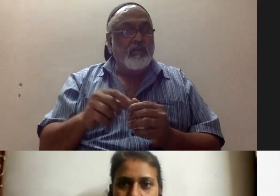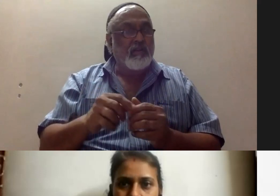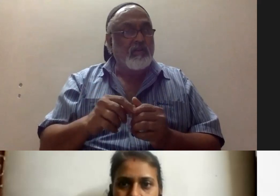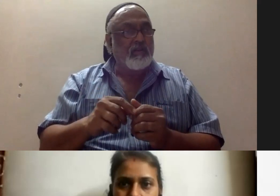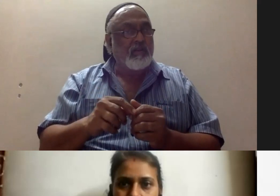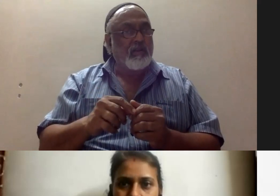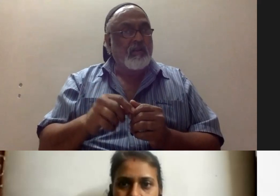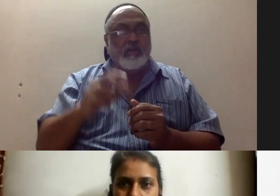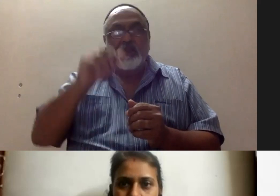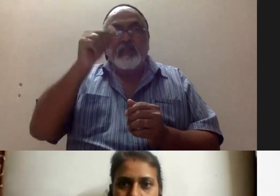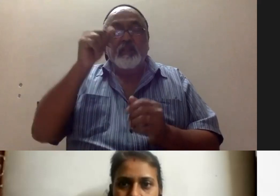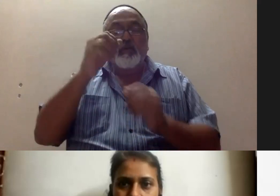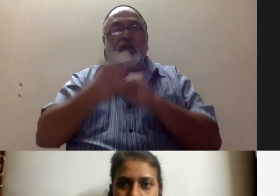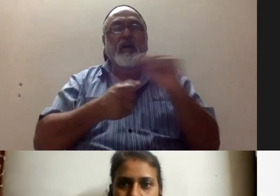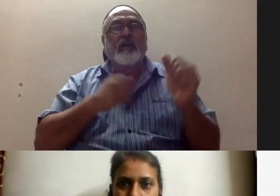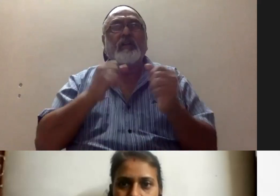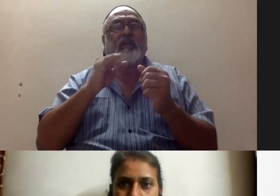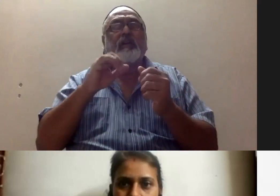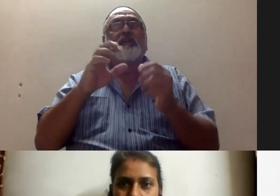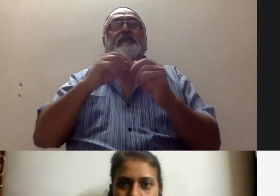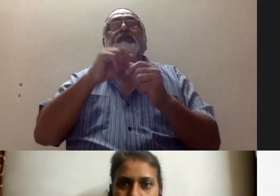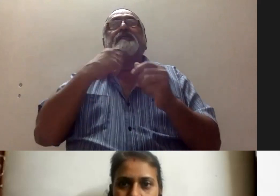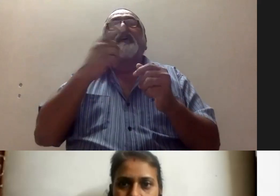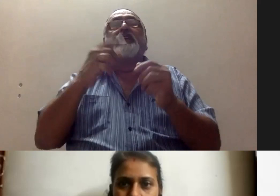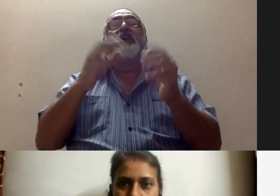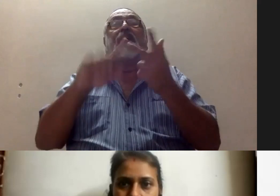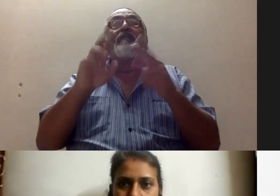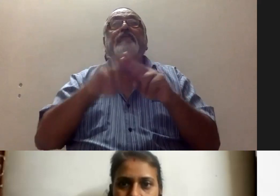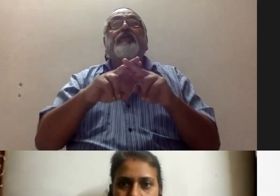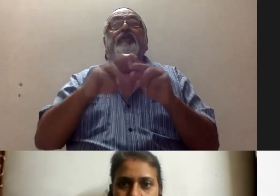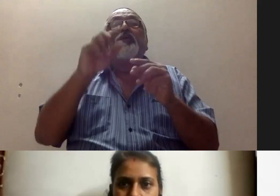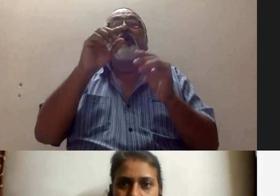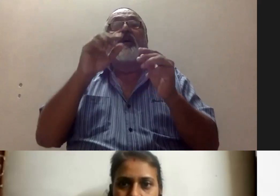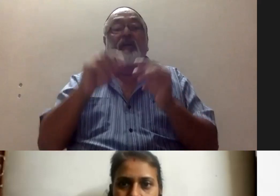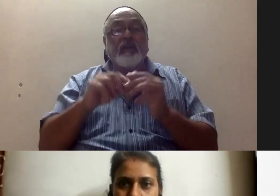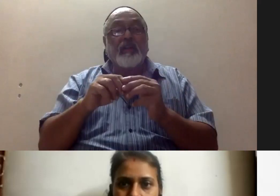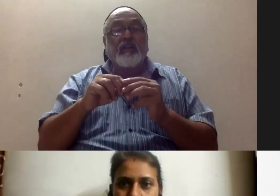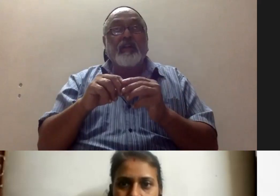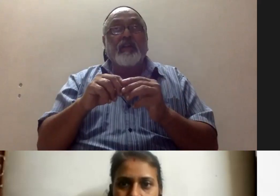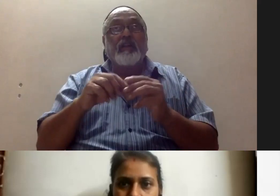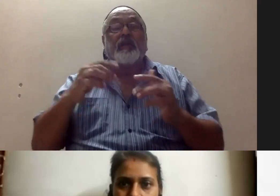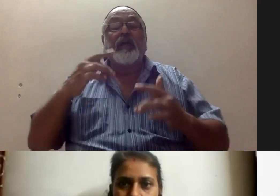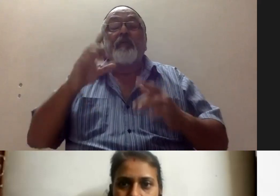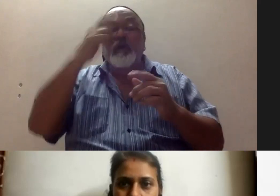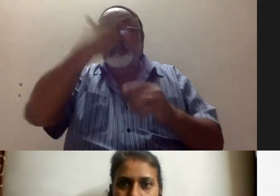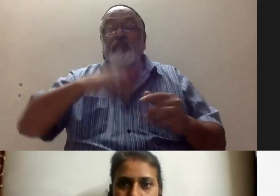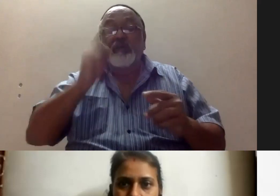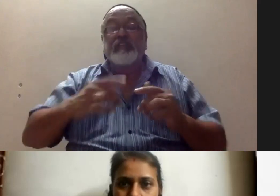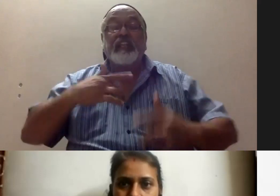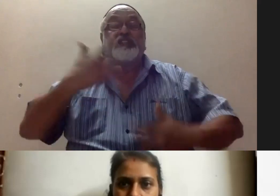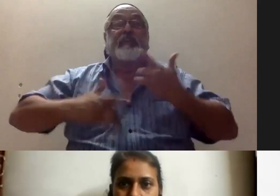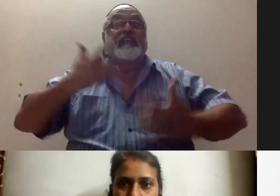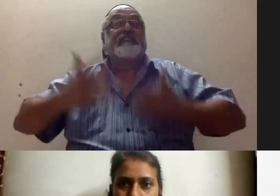के बूझते हैं सारा आकाश तुम्हारा है। व्यक्ति में एक जोशीलापन होनी चाहिए, एक आत्मनिर्भर बनने